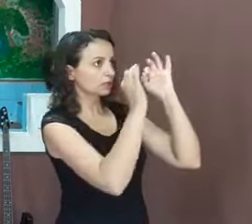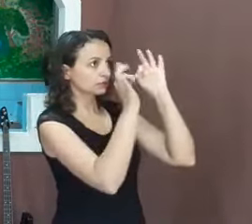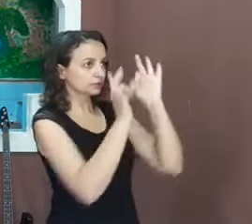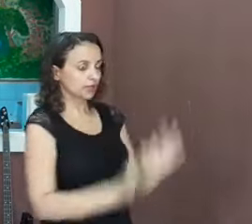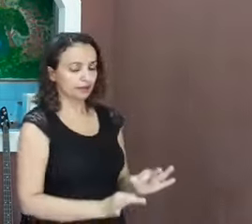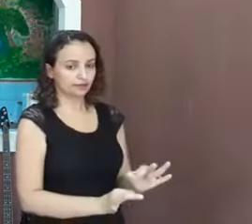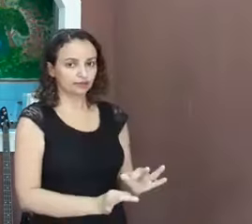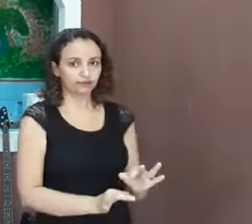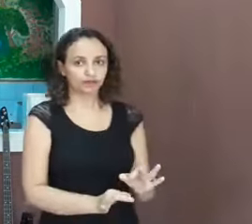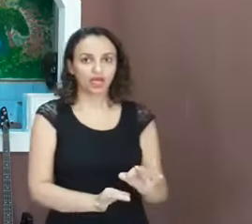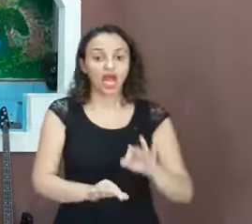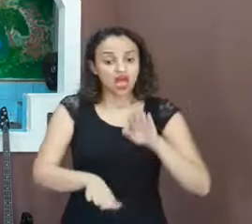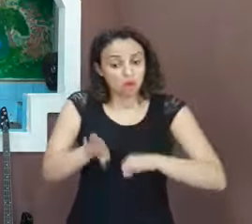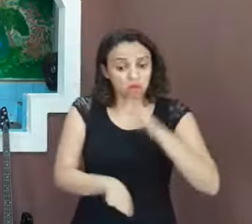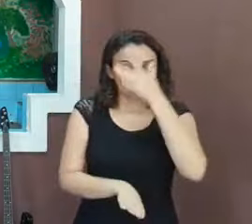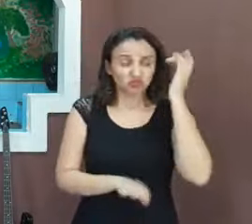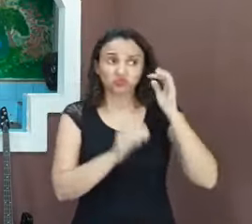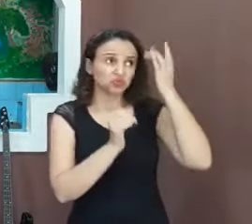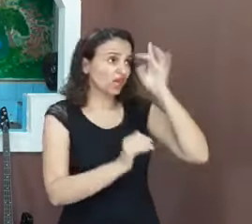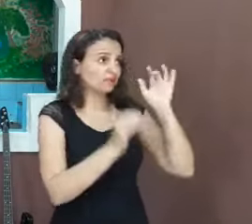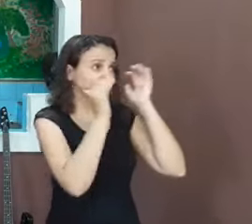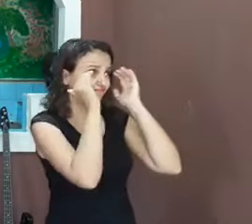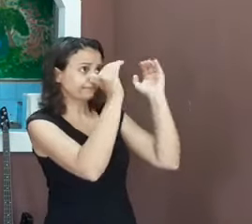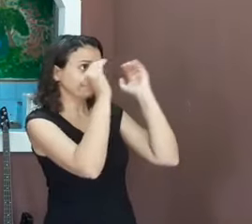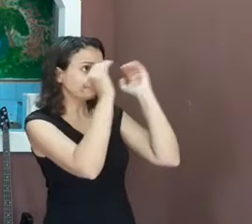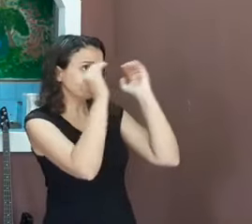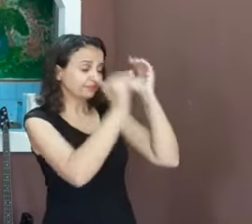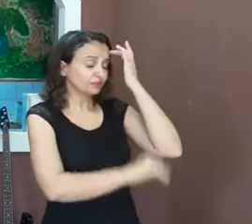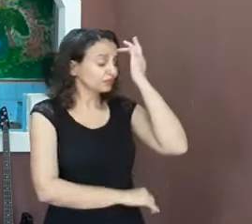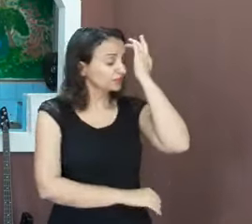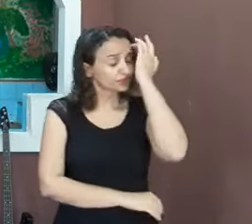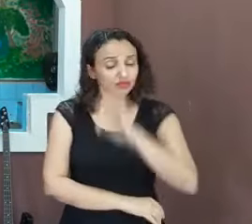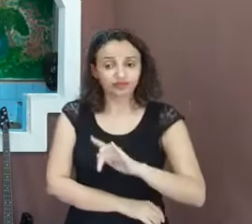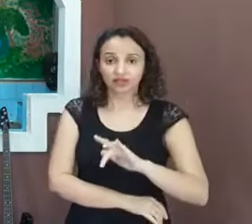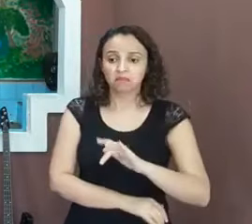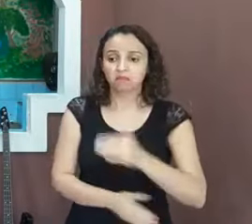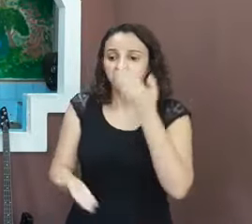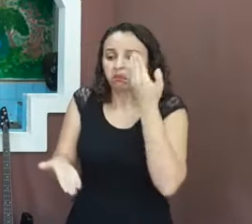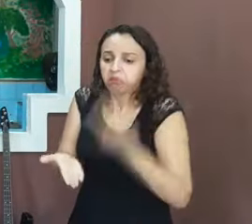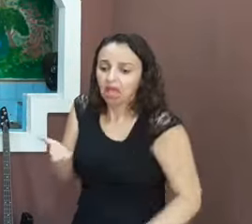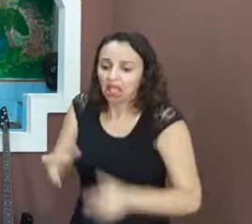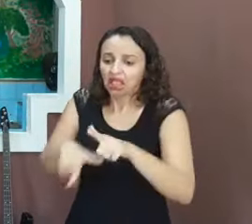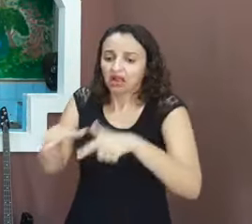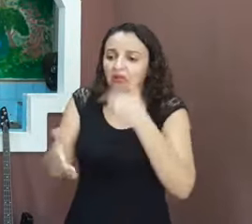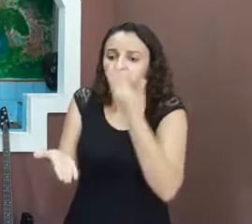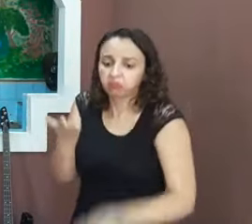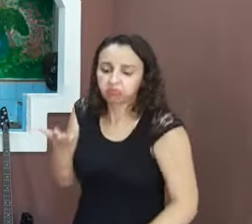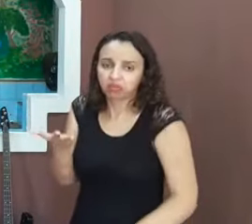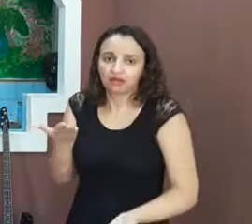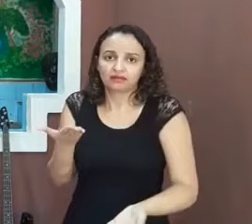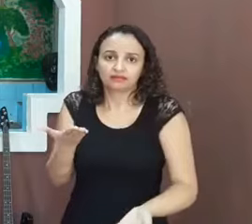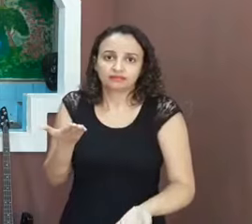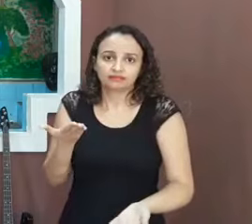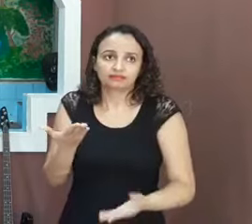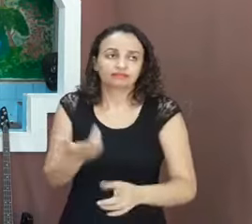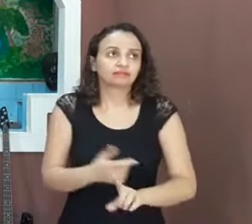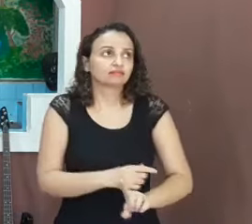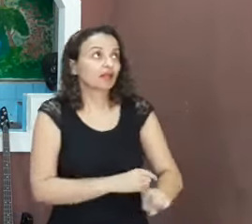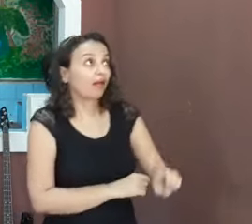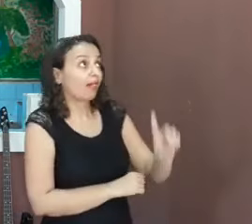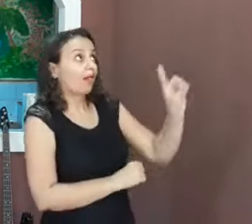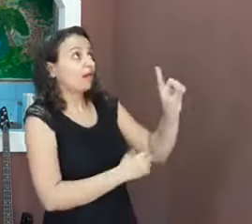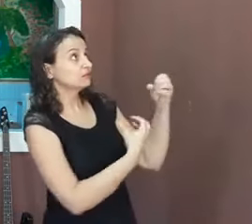trabalho, e perdem a bênção de ser um bom trabalhador. Então, Deus nos ensina que